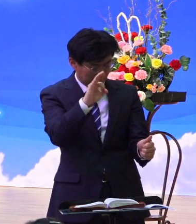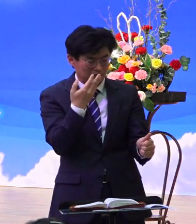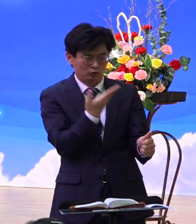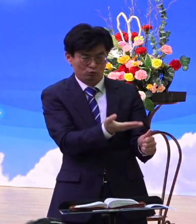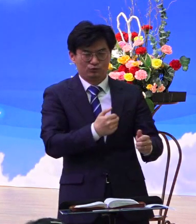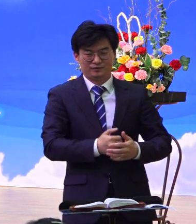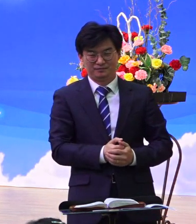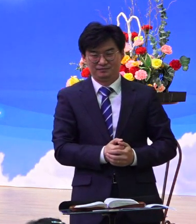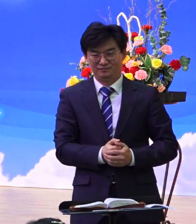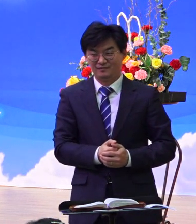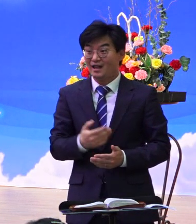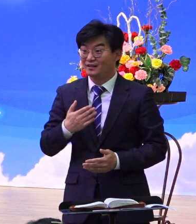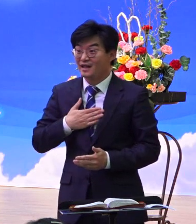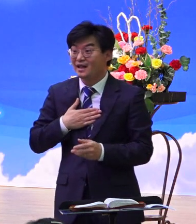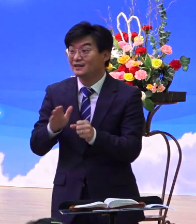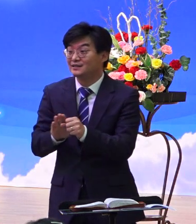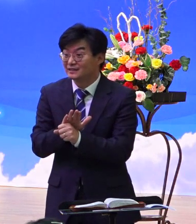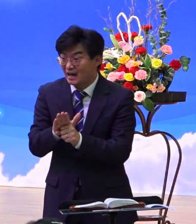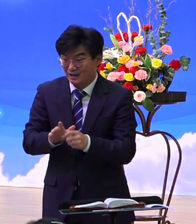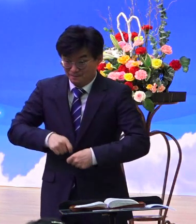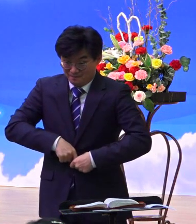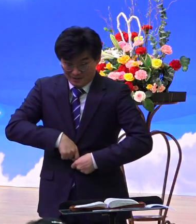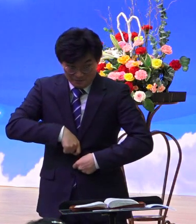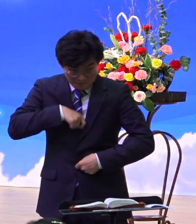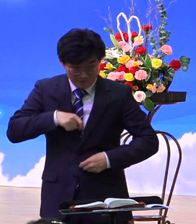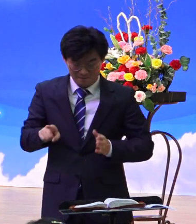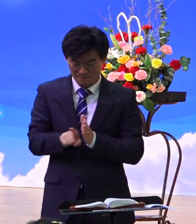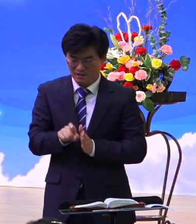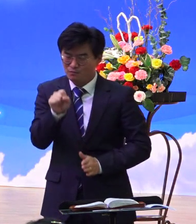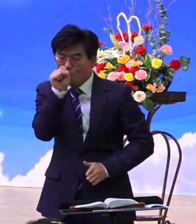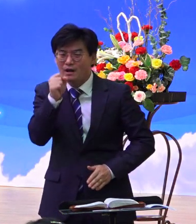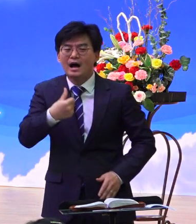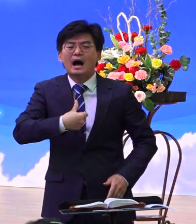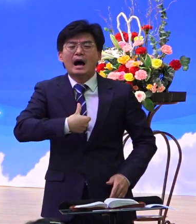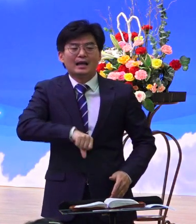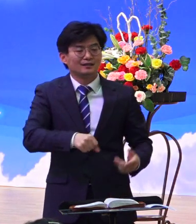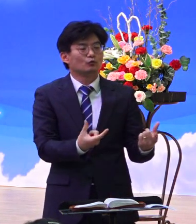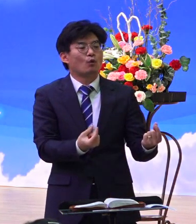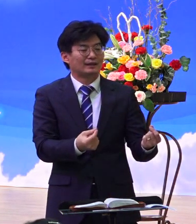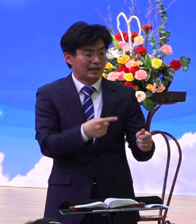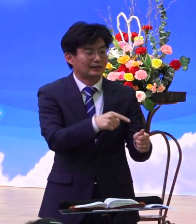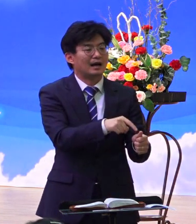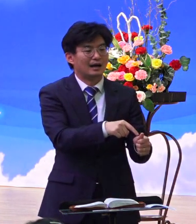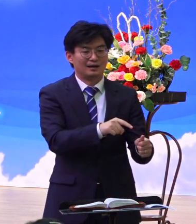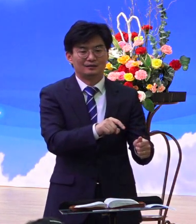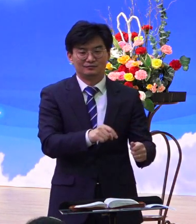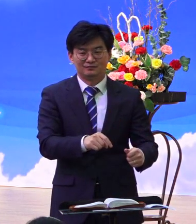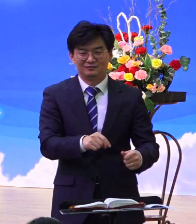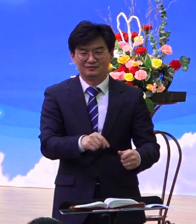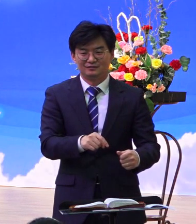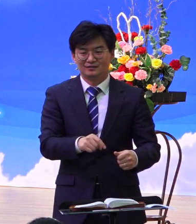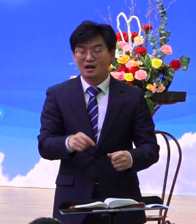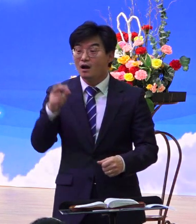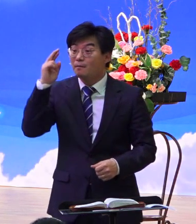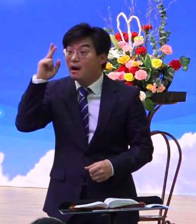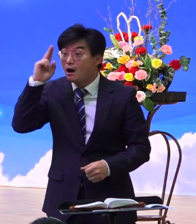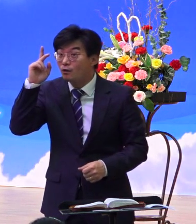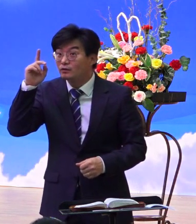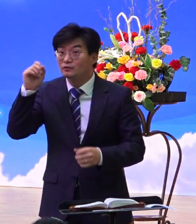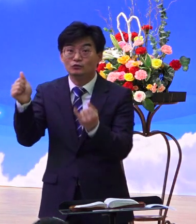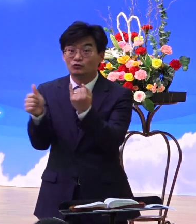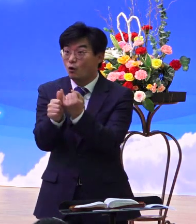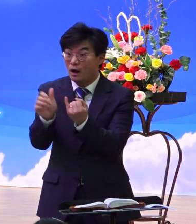내 사랑하고 신실한 아들이라고 불렀습니다. 바울은 결혼하지 않았죠. 육신의 가정은 없었지만 신앙